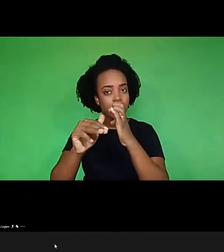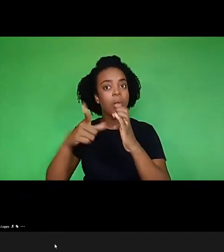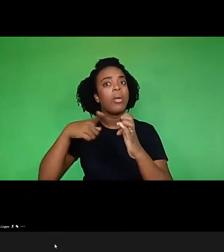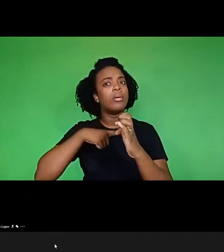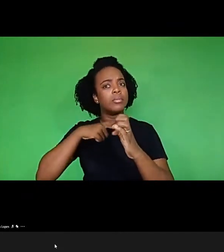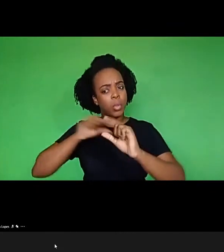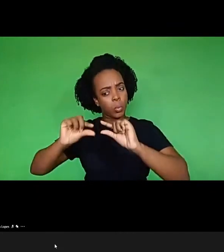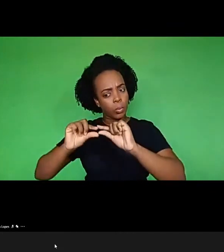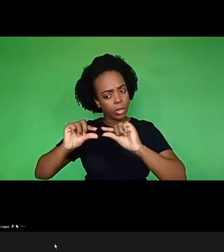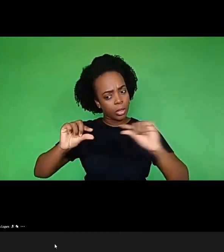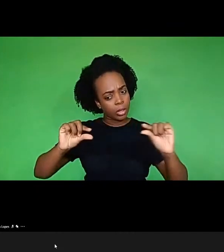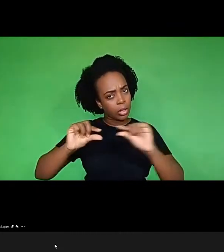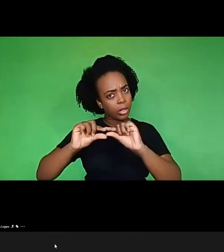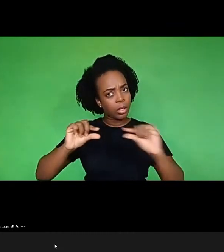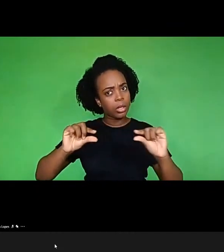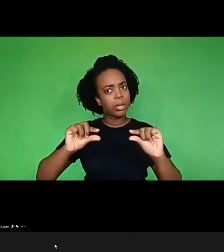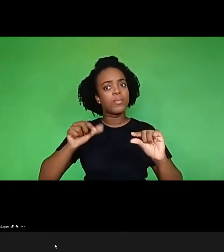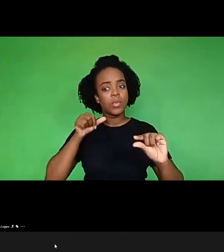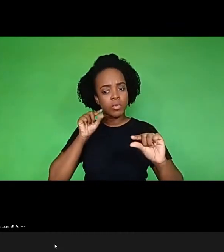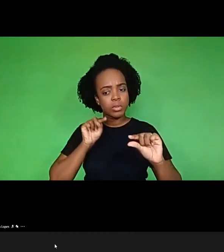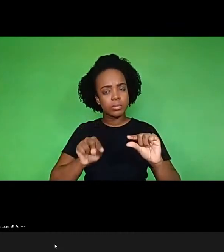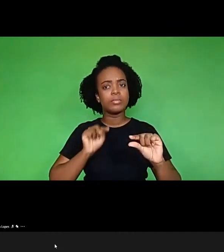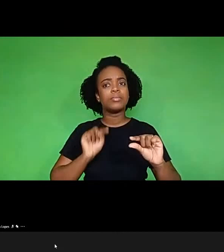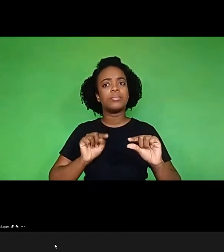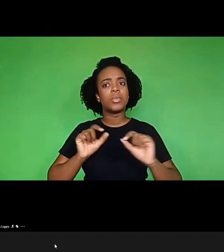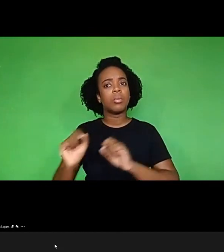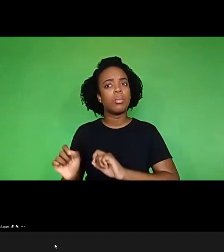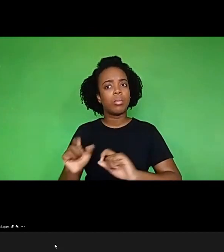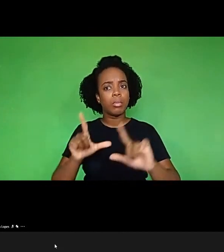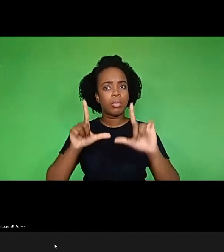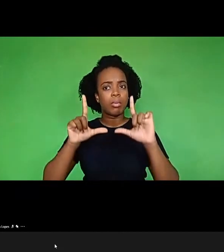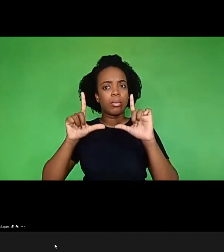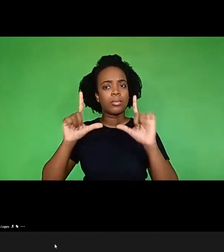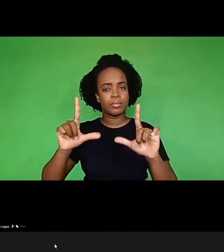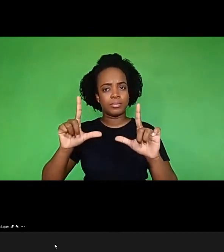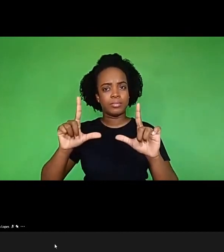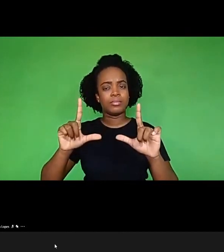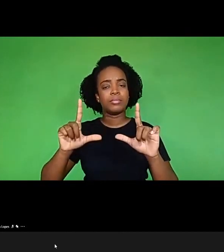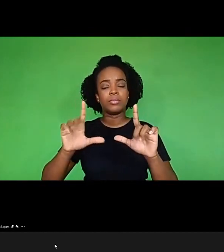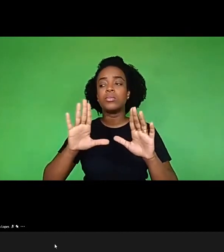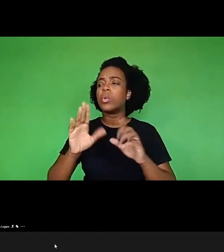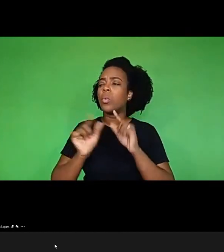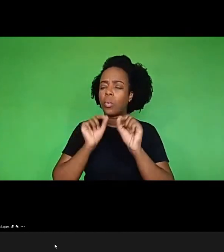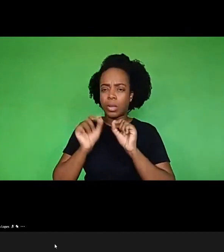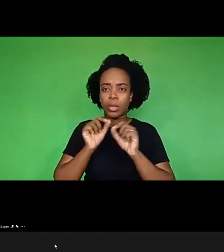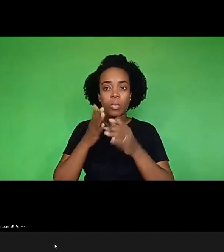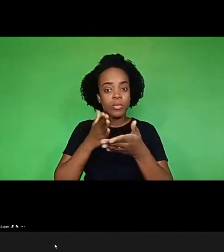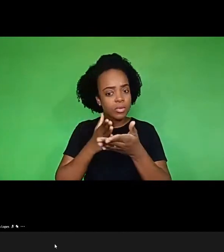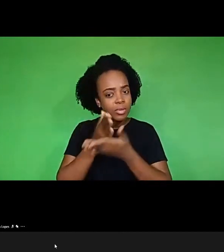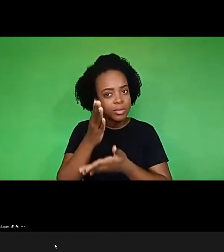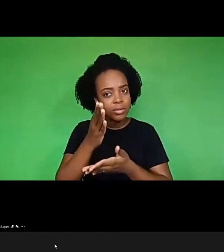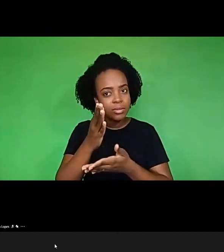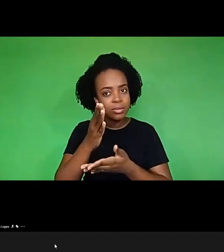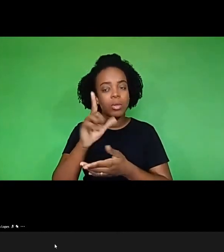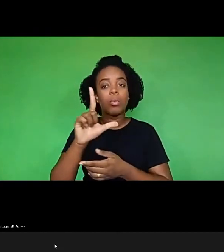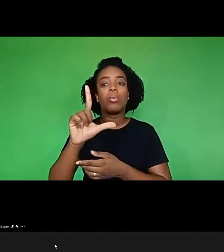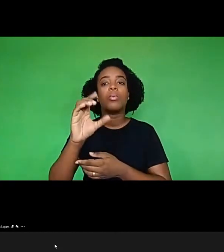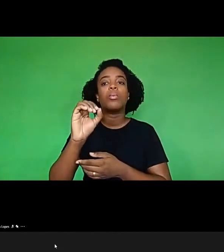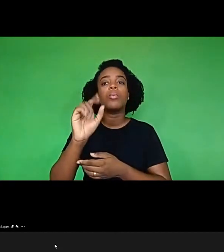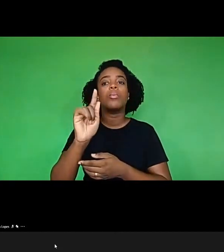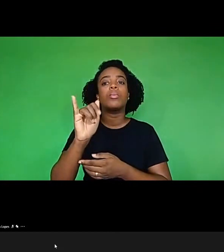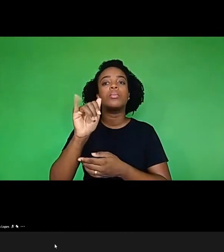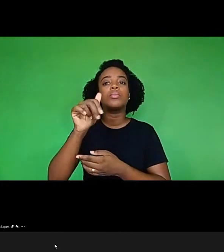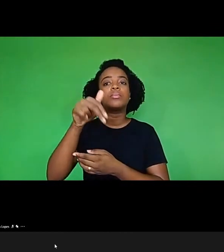você entra na tela, quando você se loga, tem um botãozinho lá embaixo que você consegue baixar